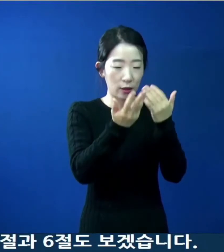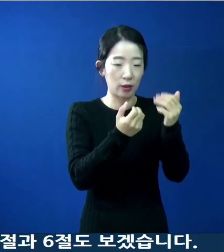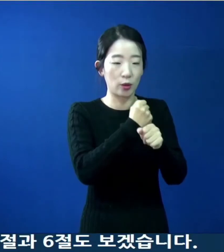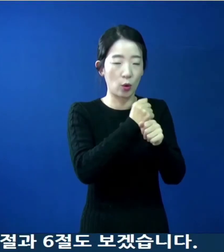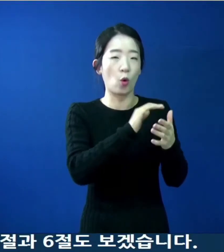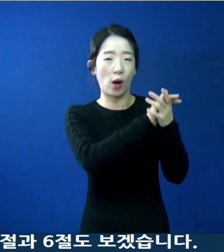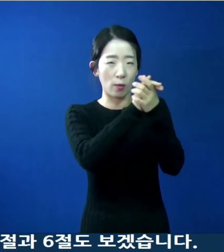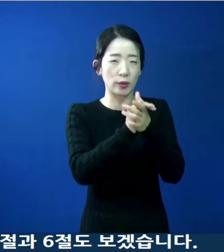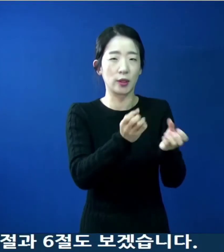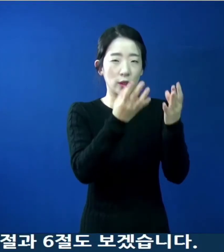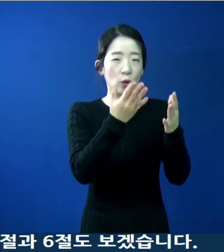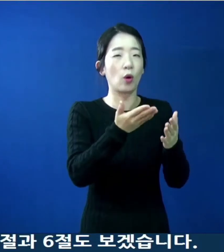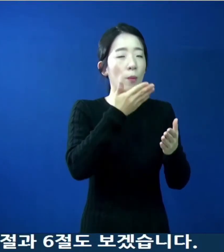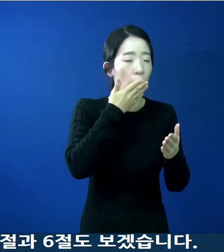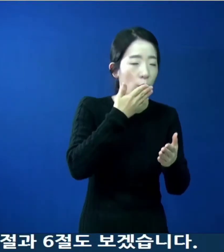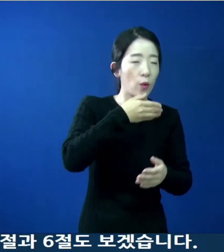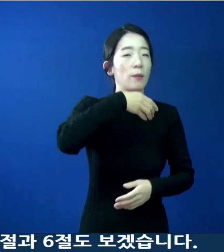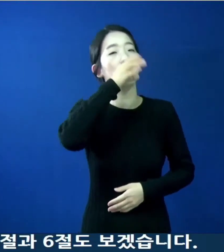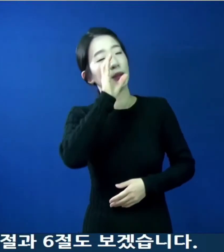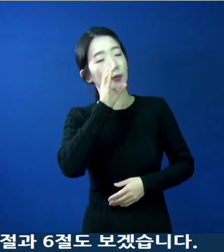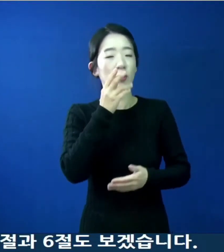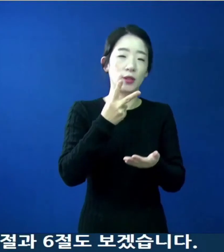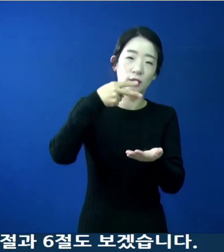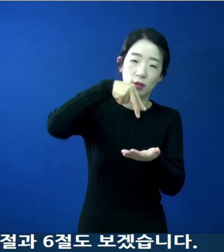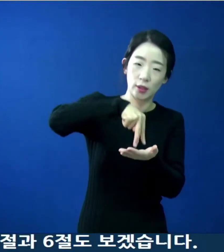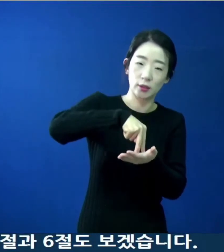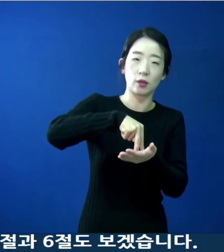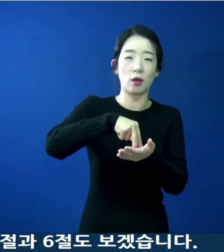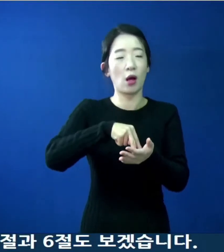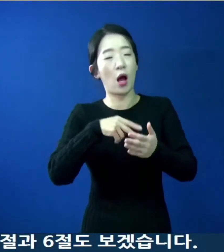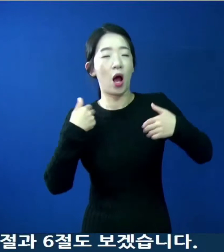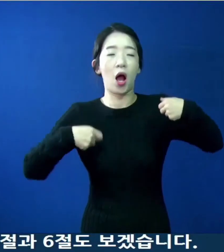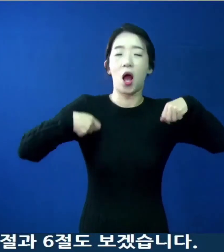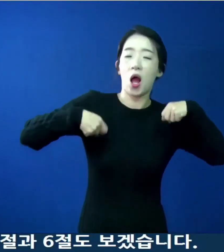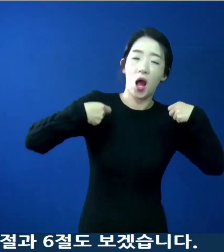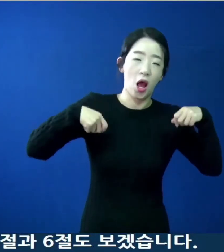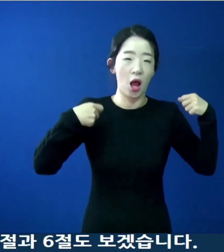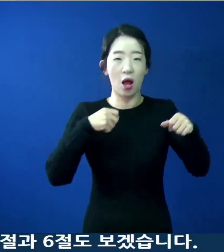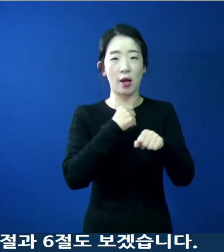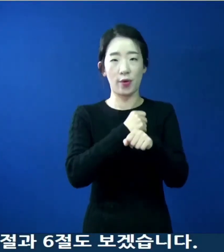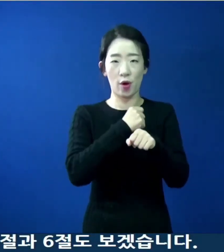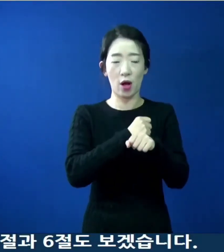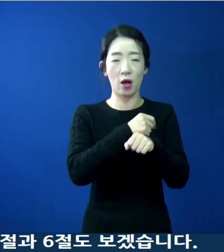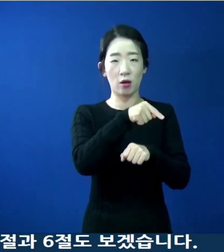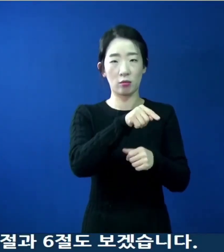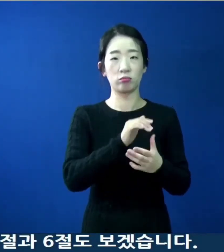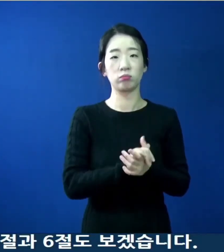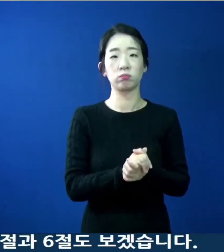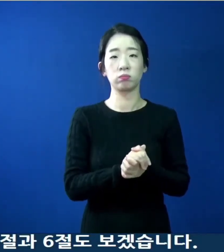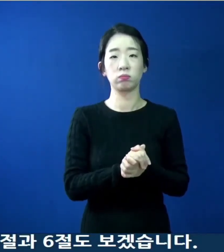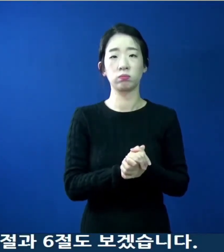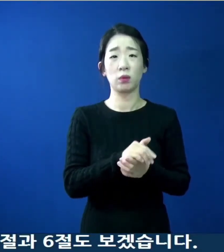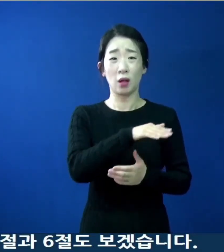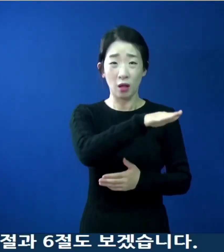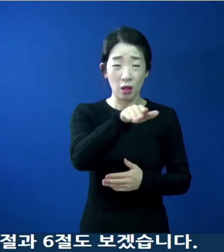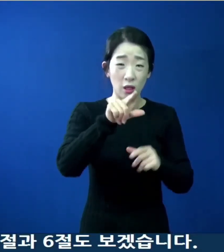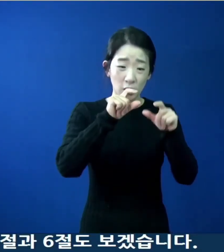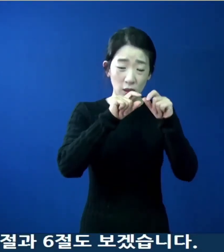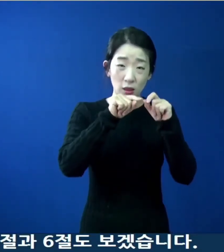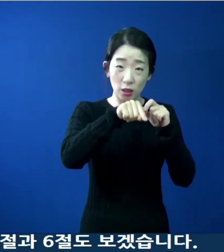앉아서 먹고 마시며 일어나서 뛰놀더라. 저는 이 부분이 우리가 가장 조심해야